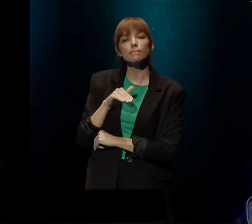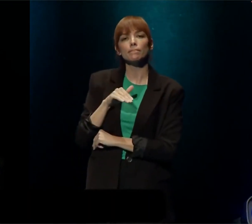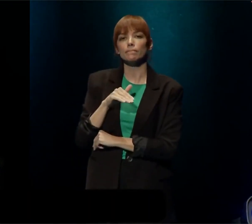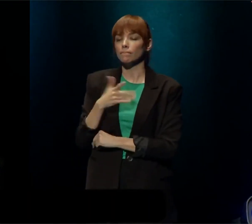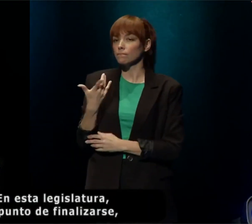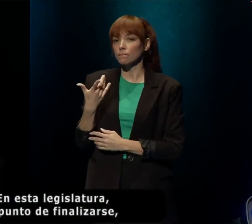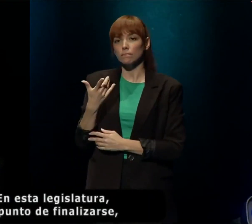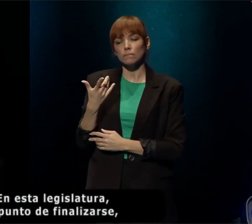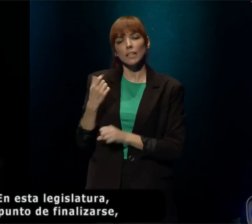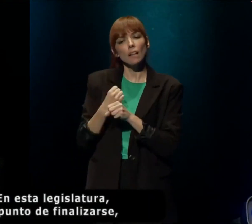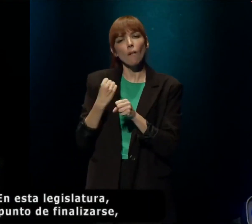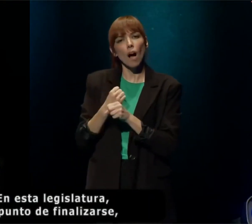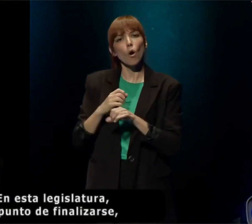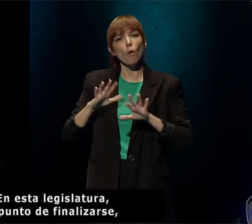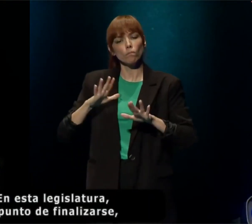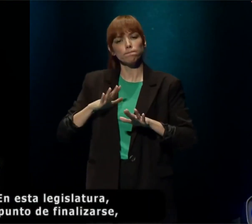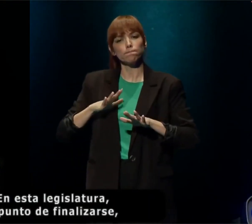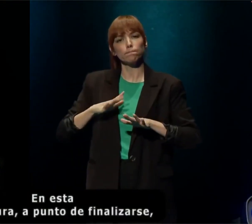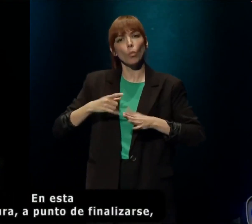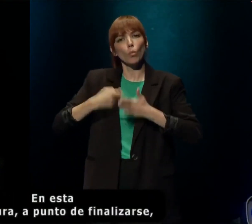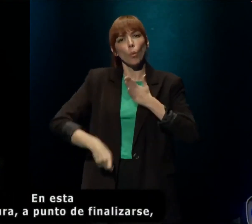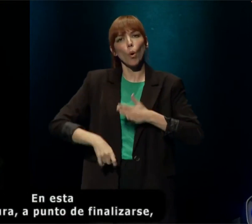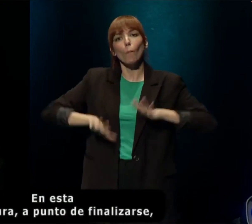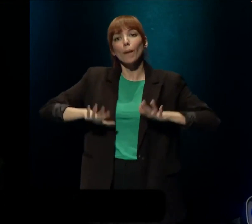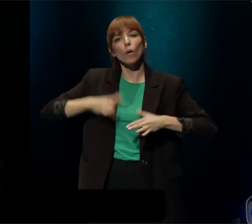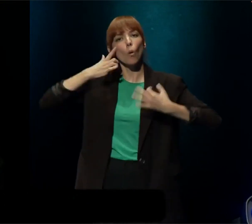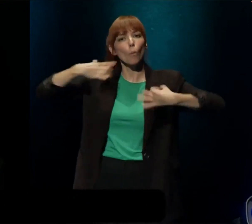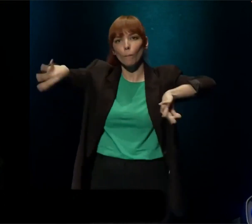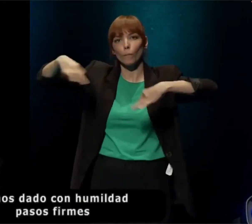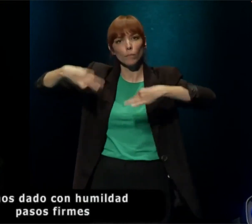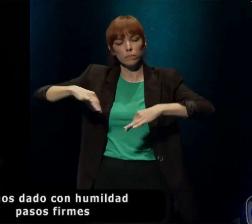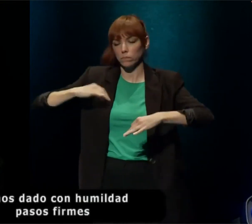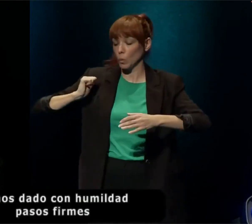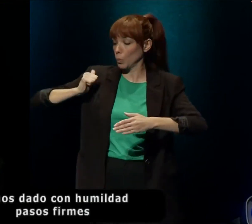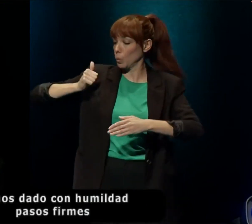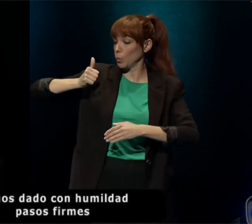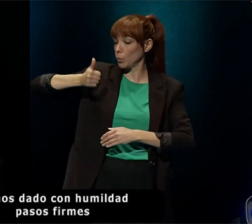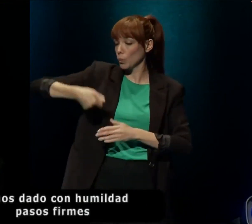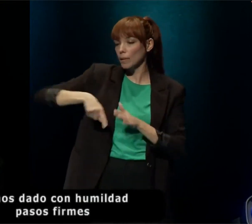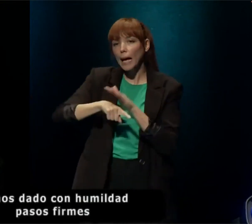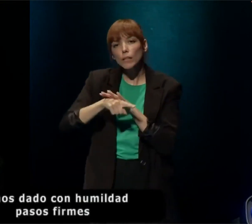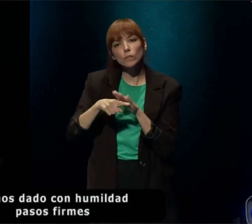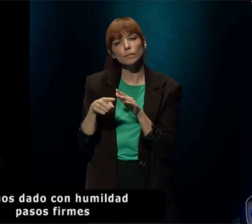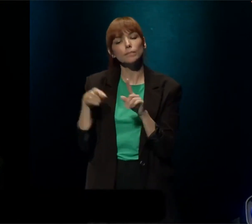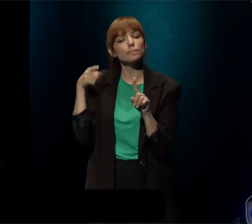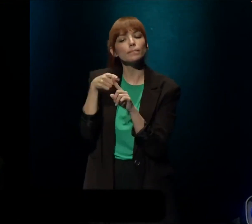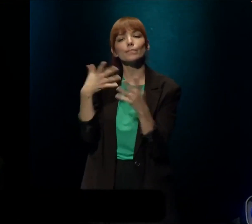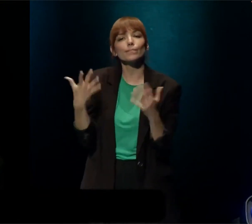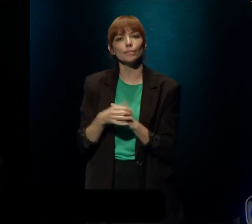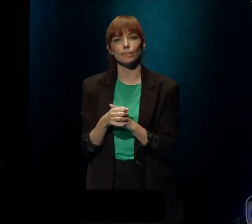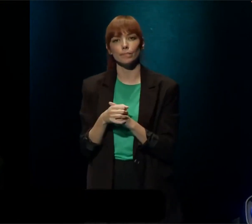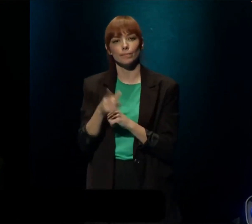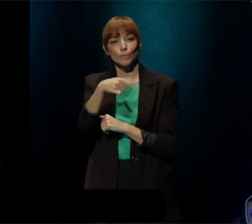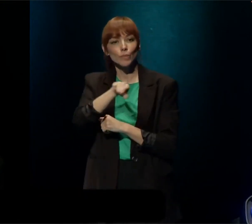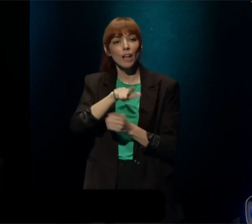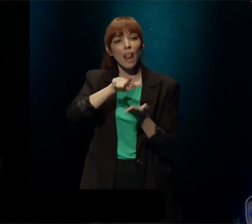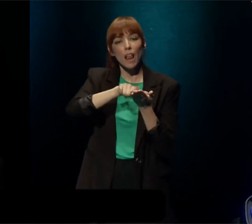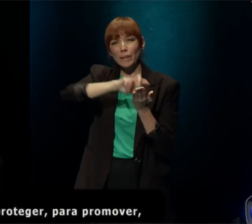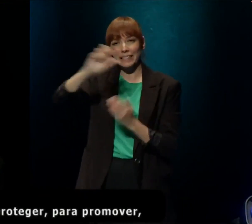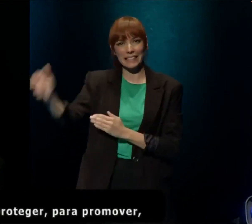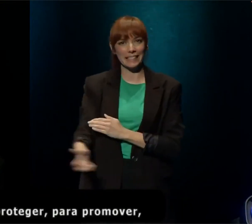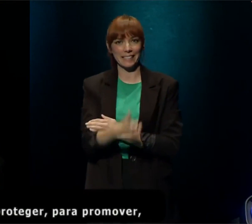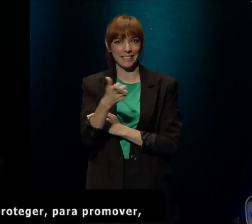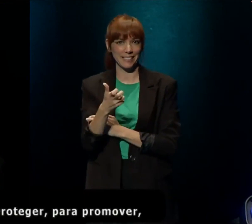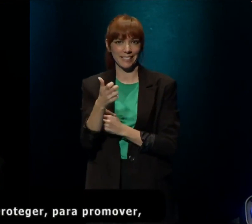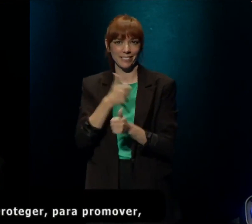humildad pasos firmes para proteger, para promover vuestras lenguas amadas, la lengua